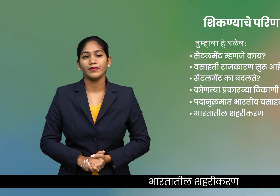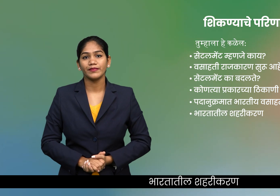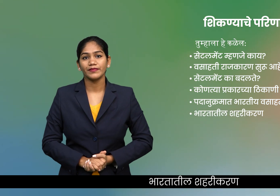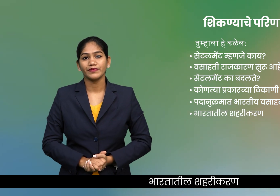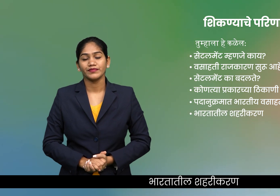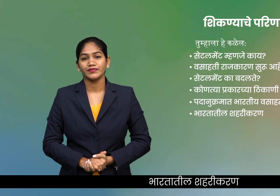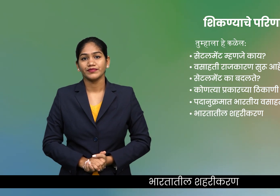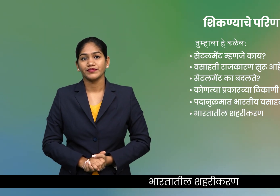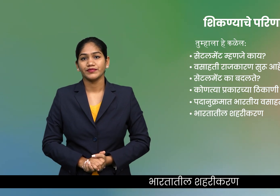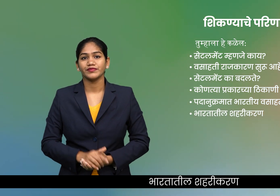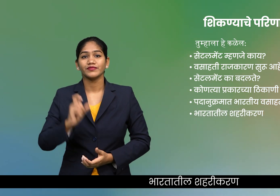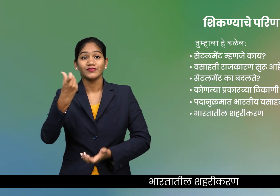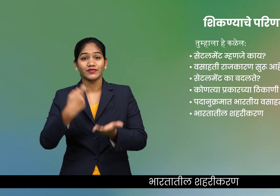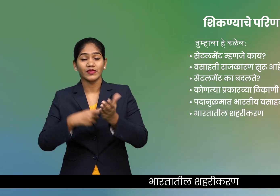भारतातील शहरीकरण.